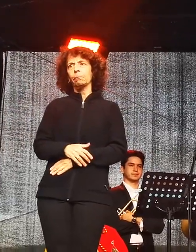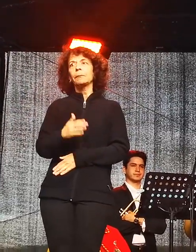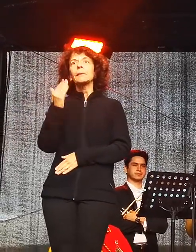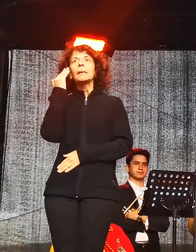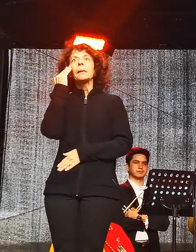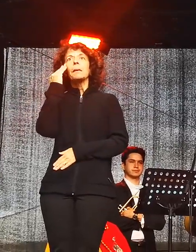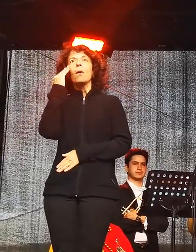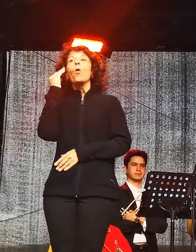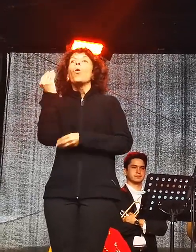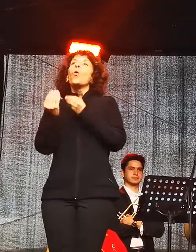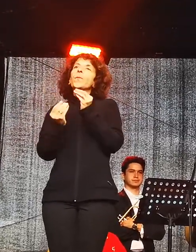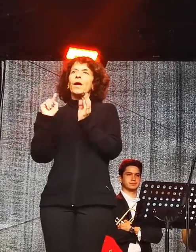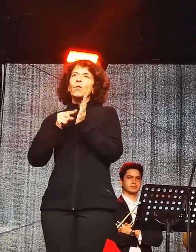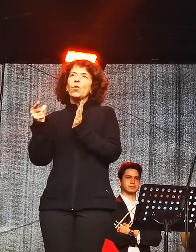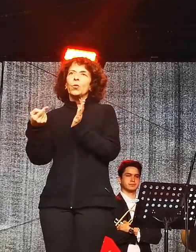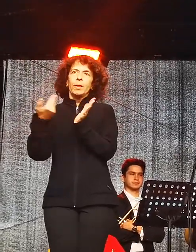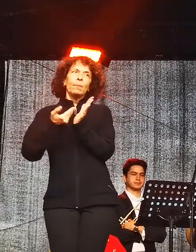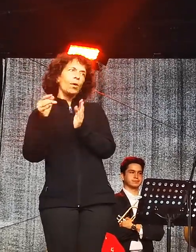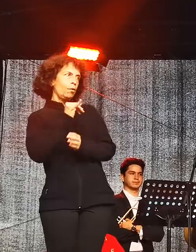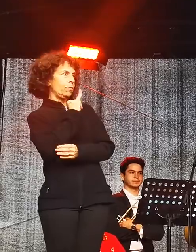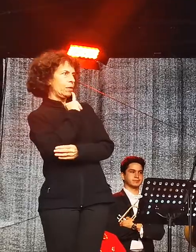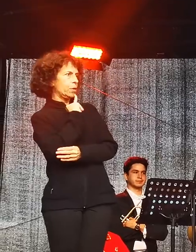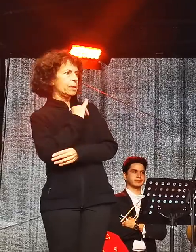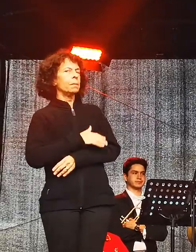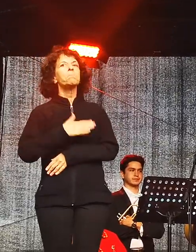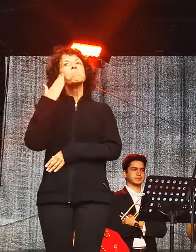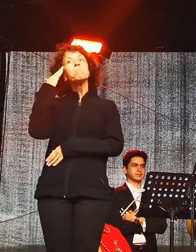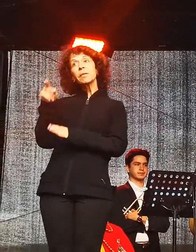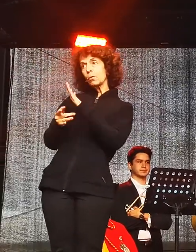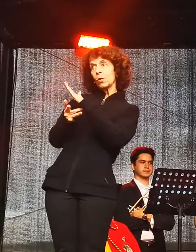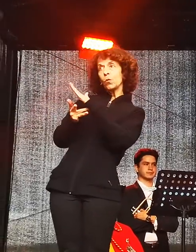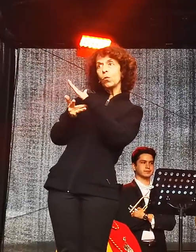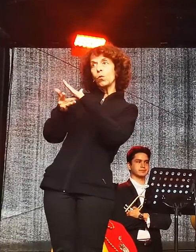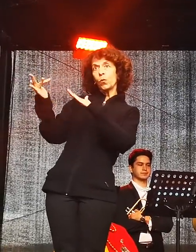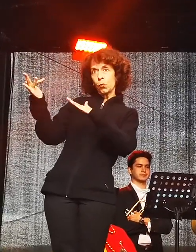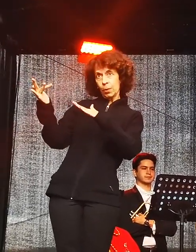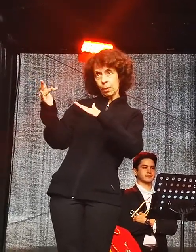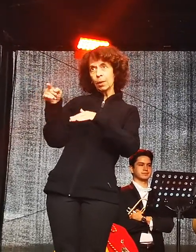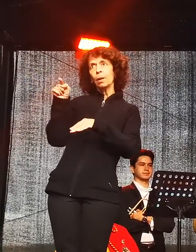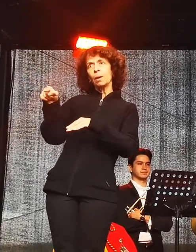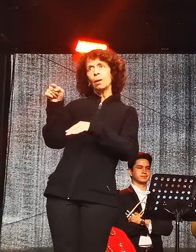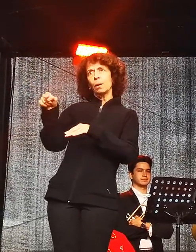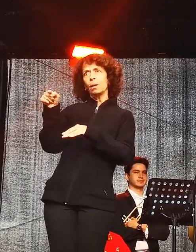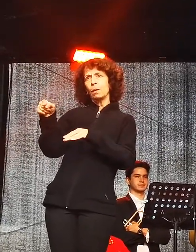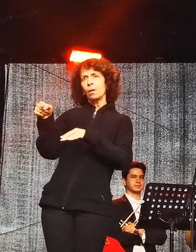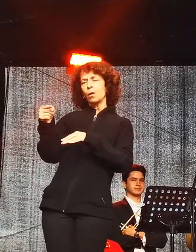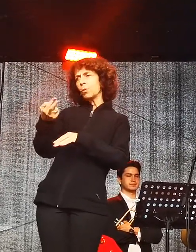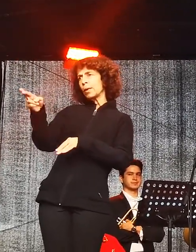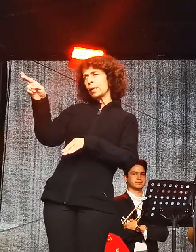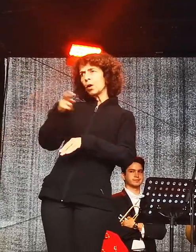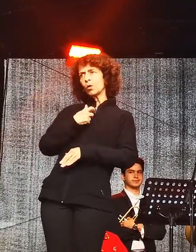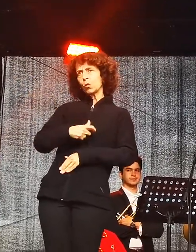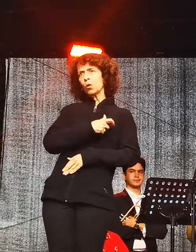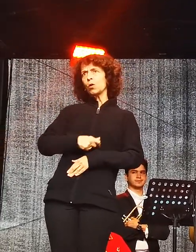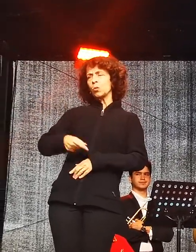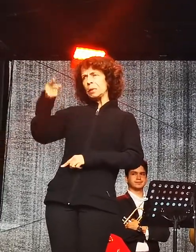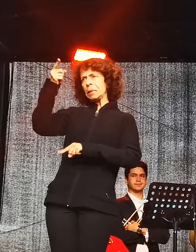ne puisse prouver qu'il est innocent. Et s'il réussit à s'échapper, il lui est à jamais interdit de revenir au